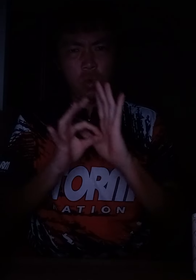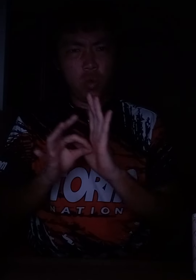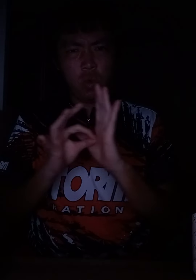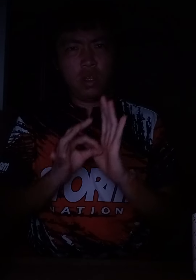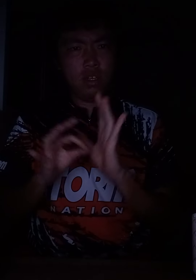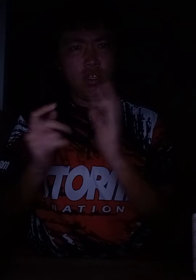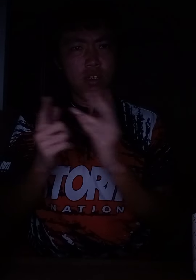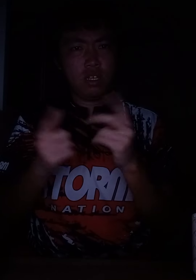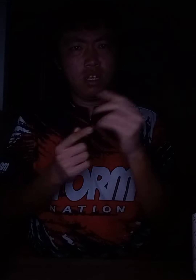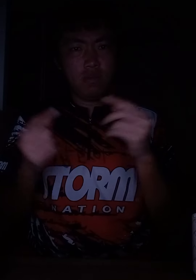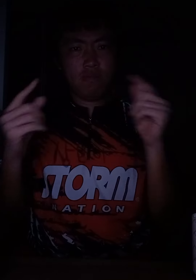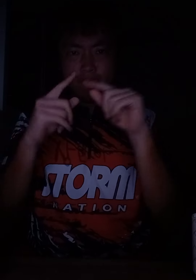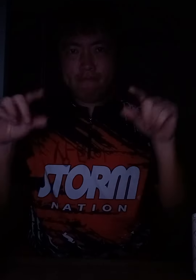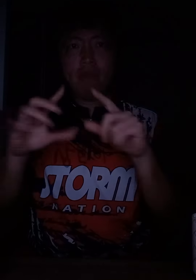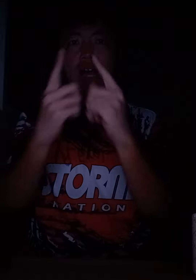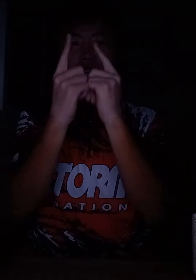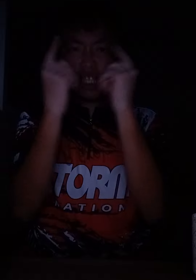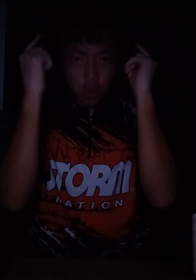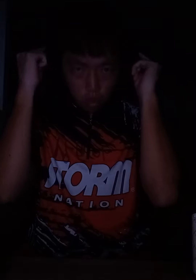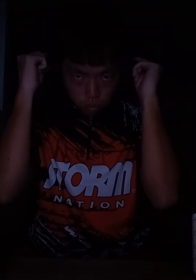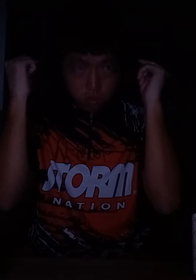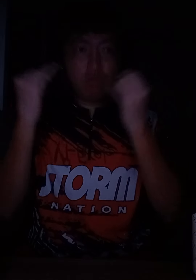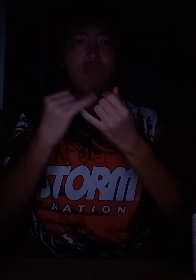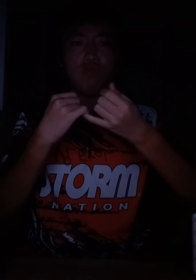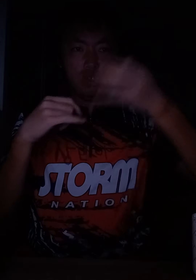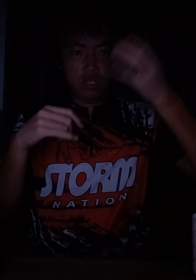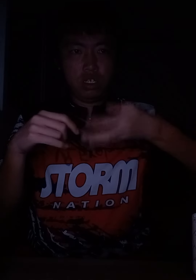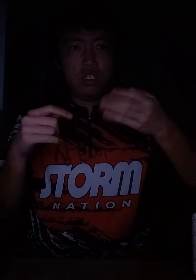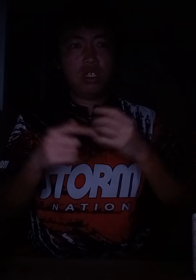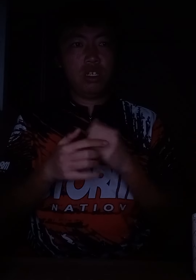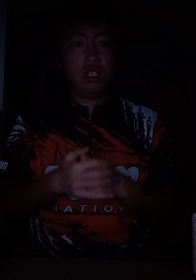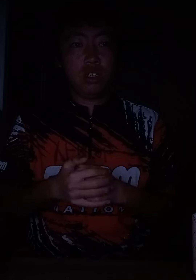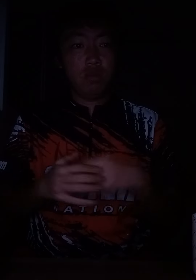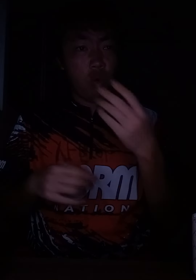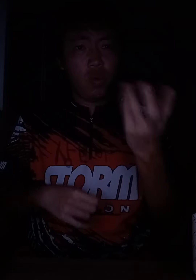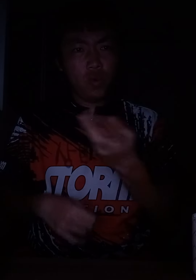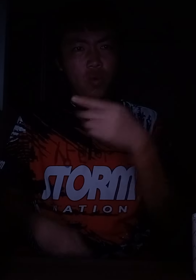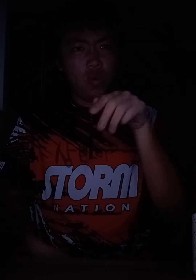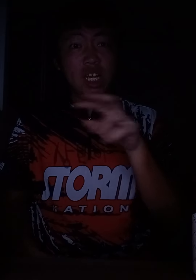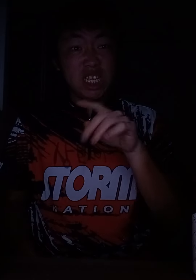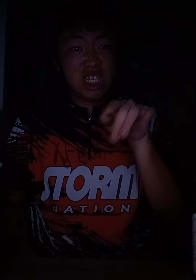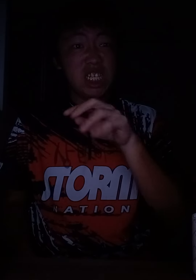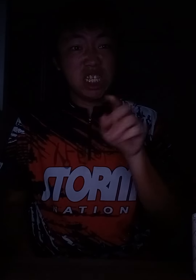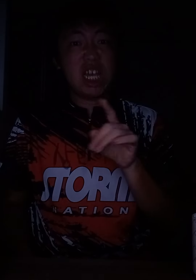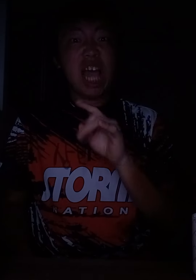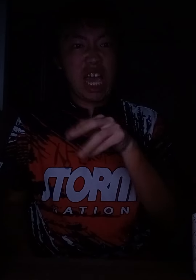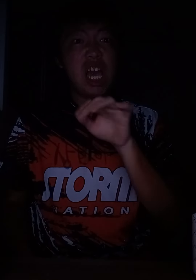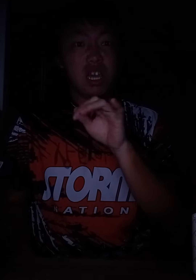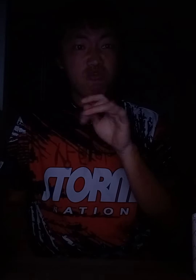위협 주소상 때문에 마스크 착용 좀 부탁드린다 했더니 그냥 넘어가지 뭘 그렇게 깐깐하게